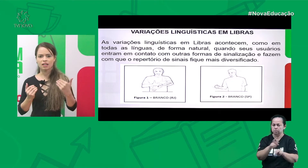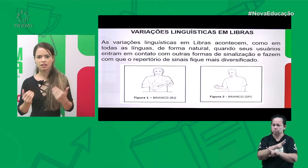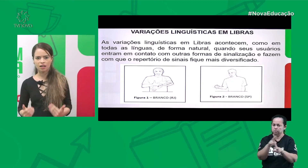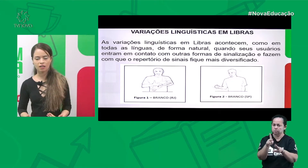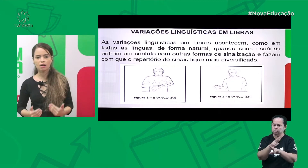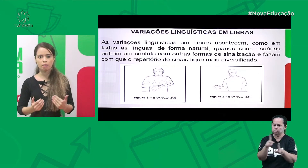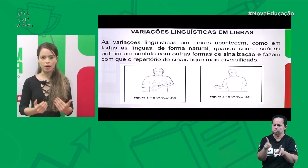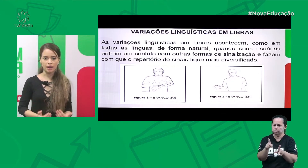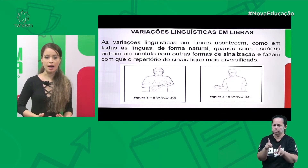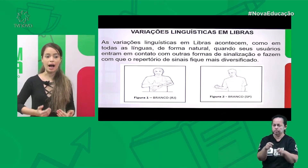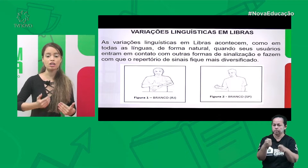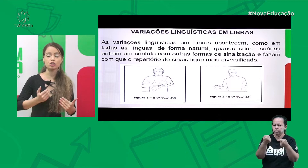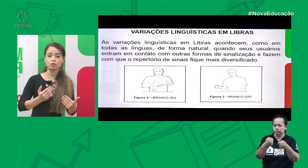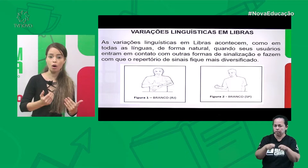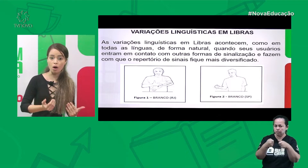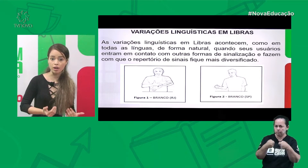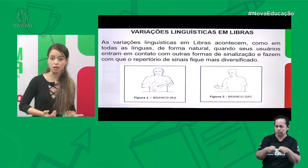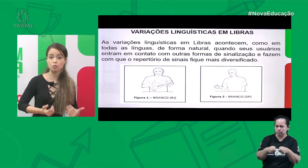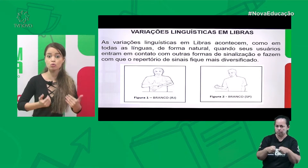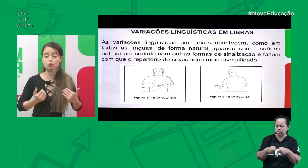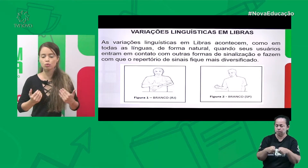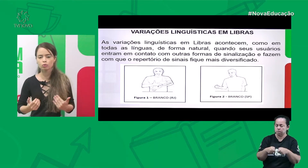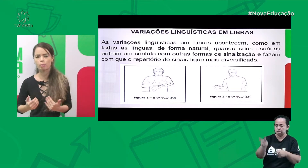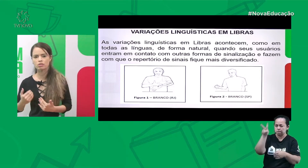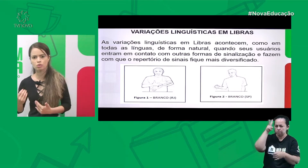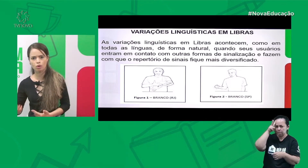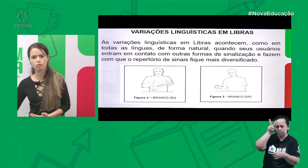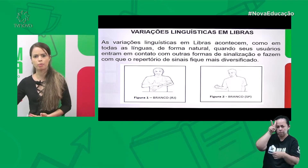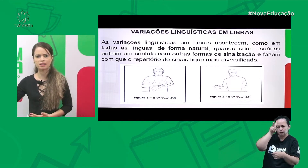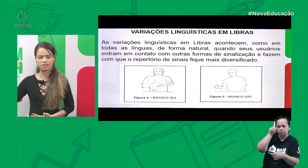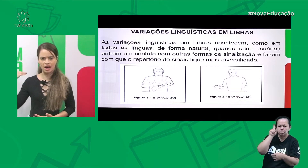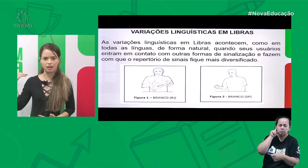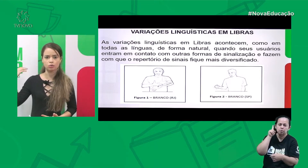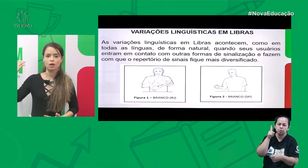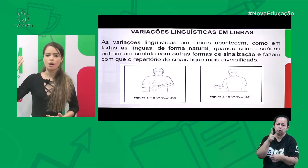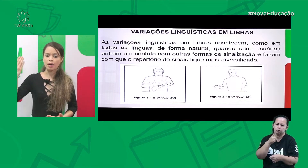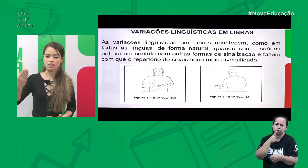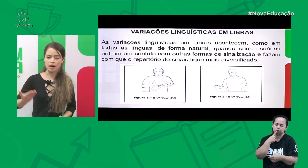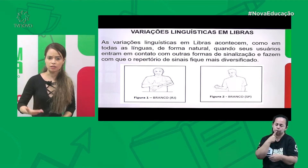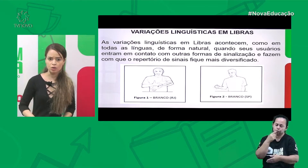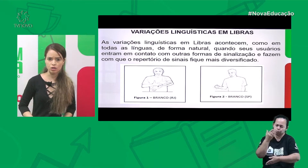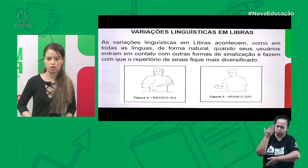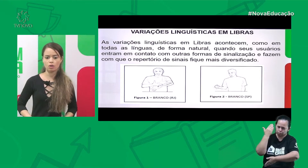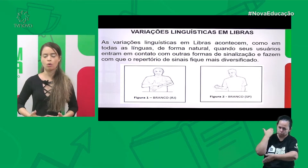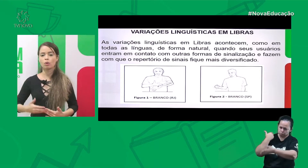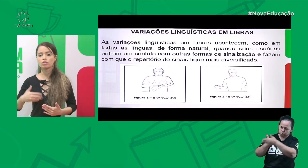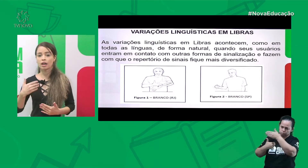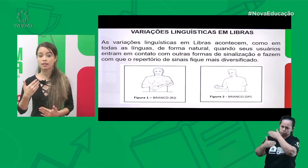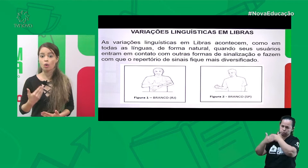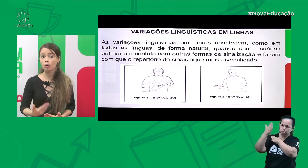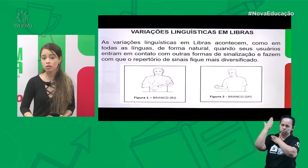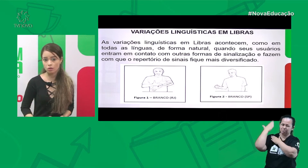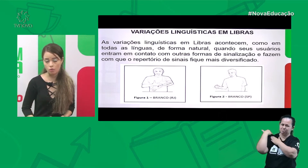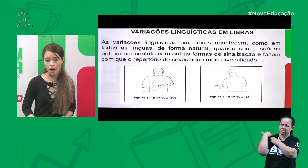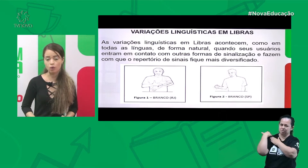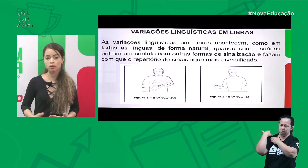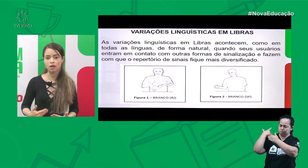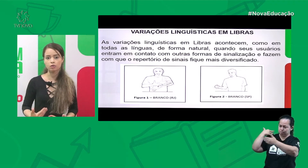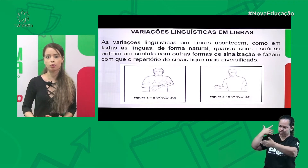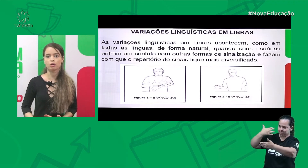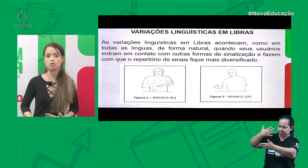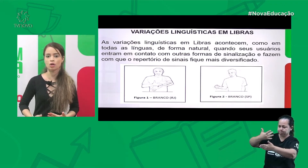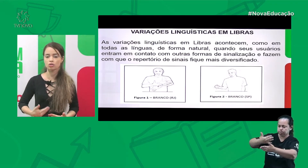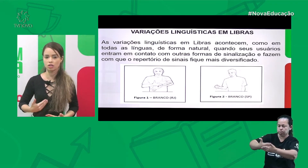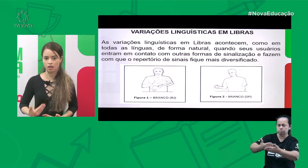a entender também a história que o surdo passou no passado, para chegar até os dias de hoje e ainda continuar